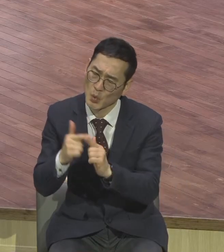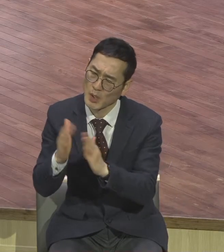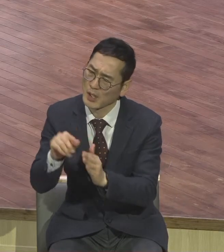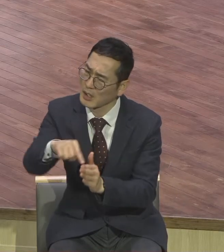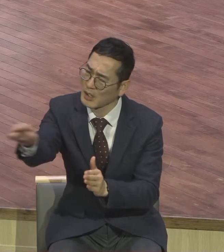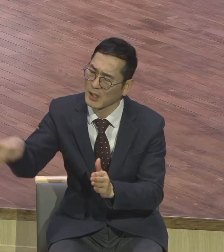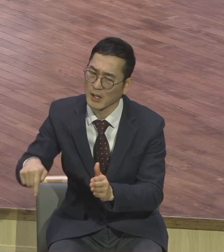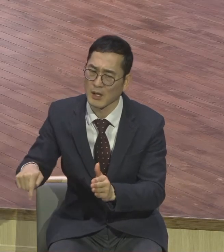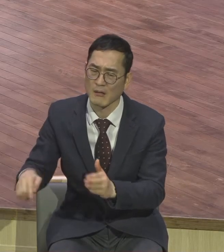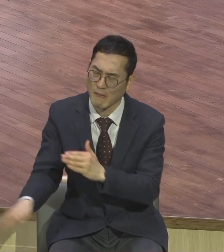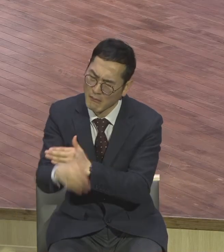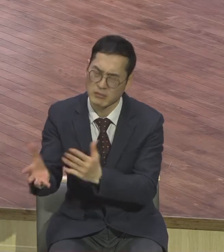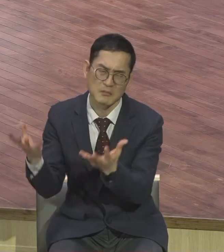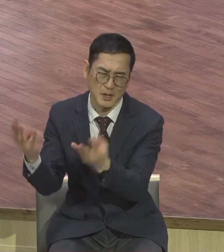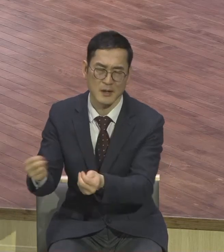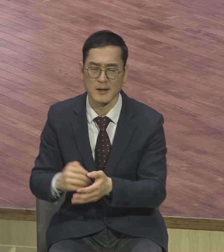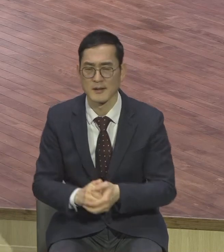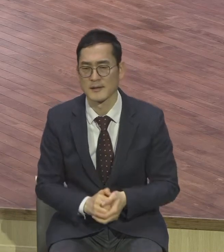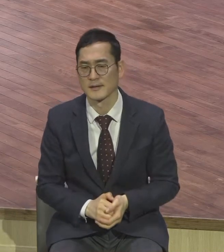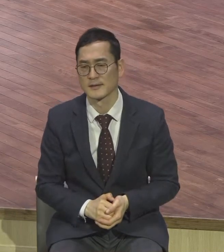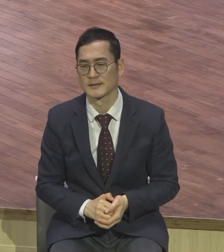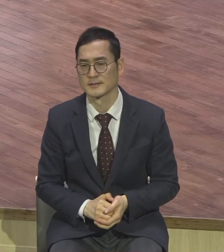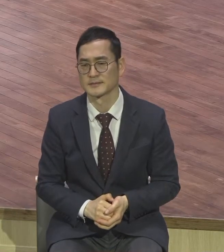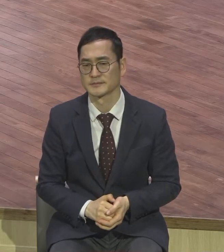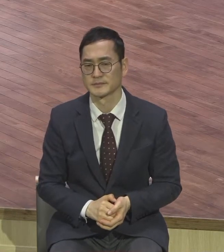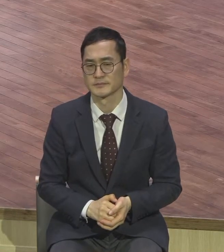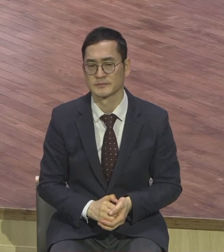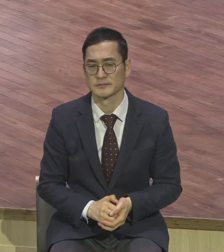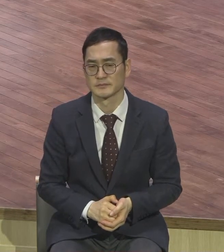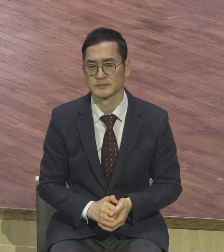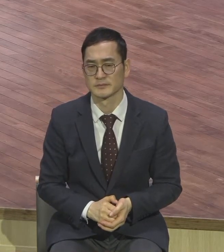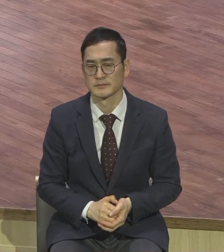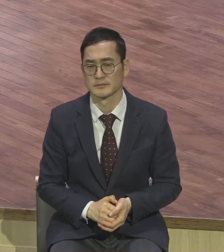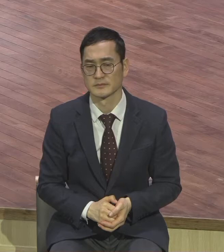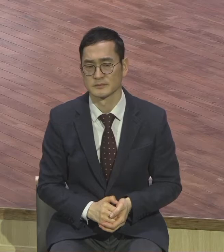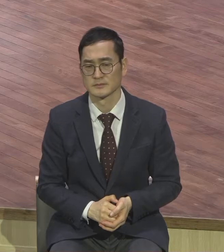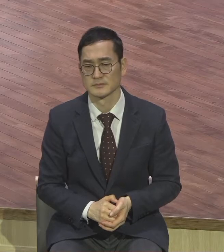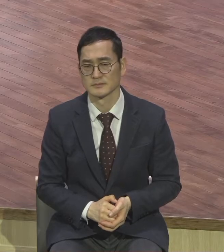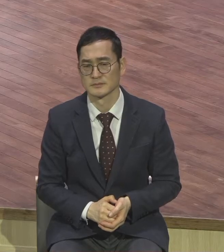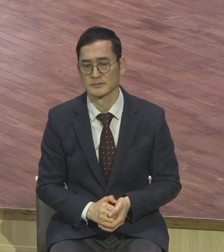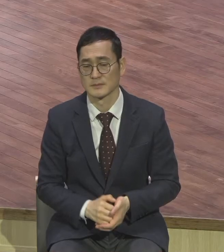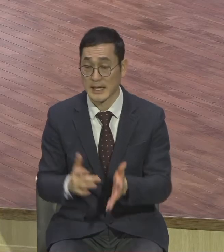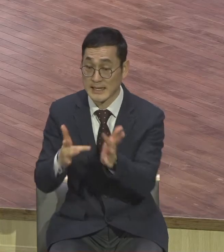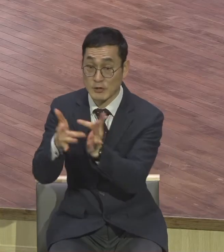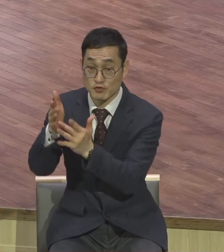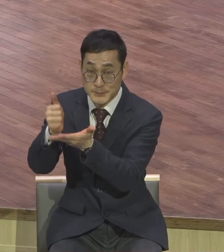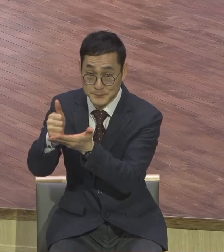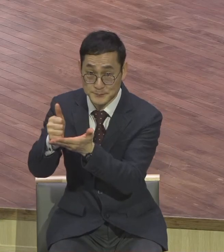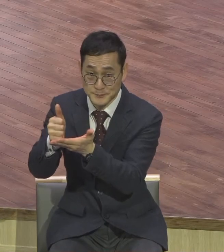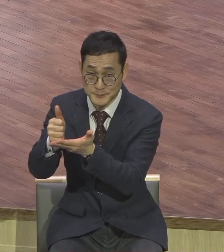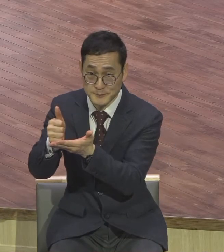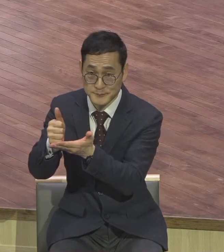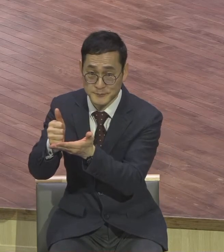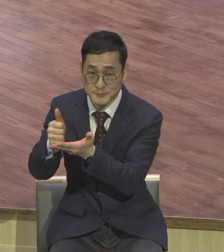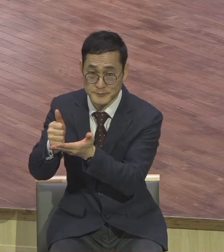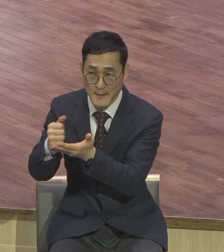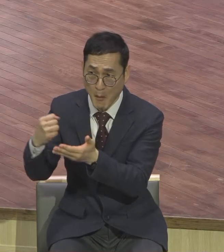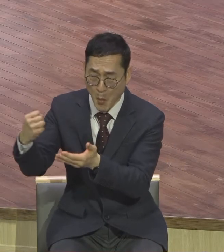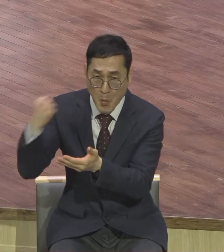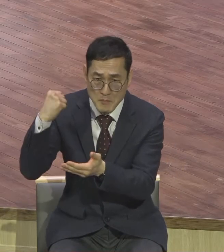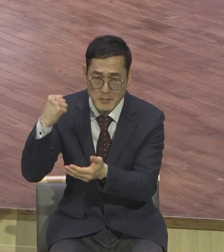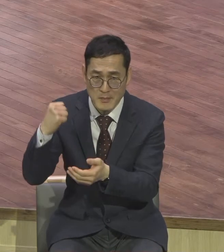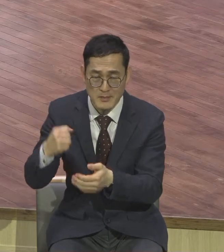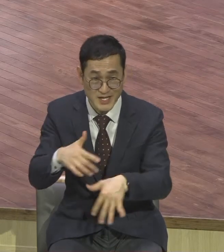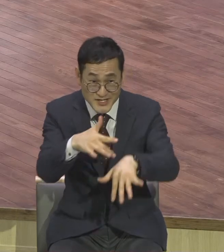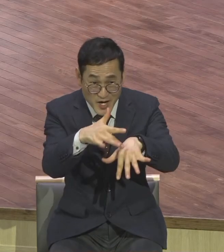사단이 고도의 전략이요. 교회의 영적인 교회에 왔는데 하나님의 영이시고 예수의 영이시고 성령의 영이신데 귀신도